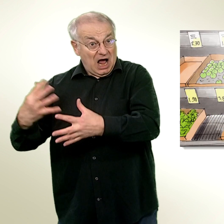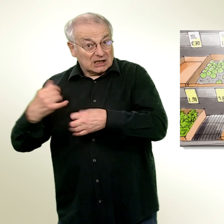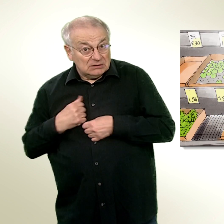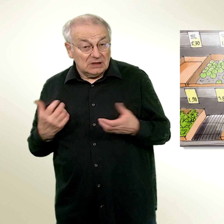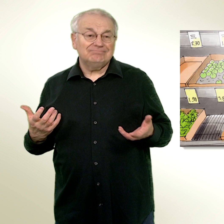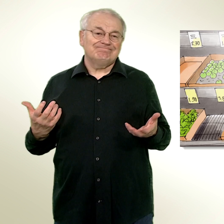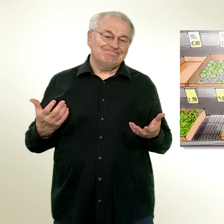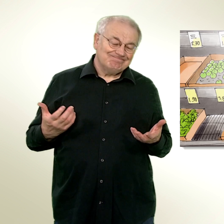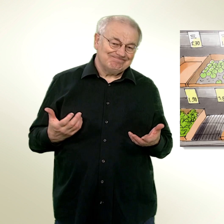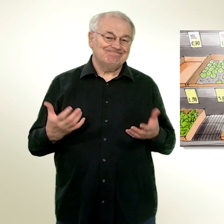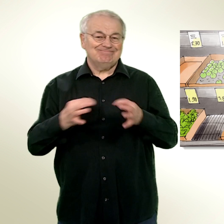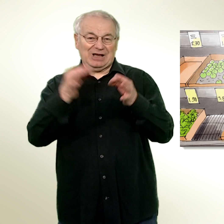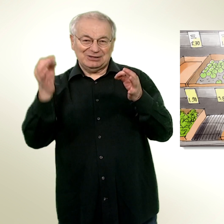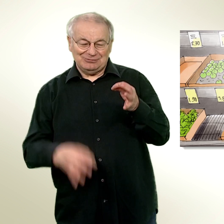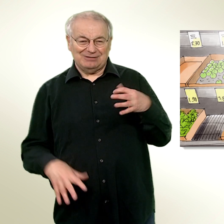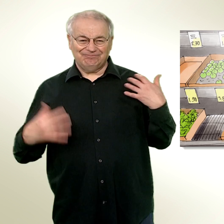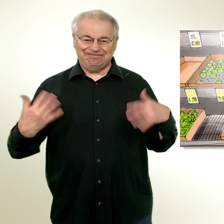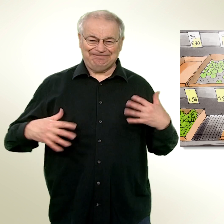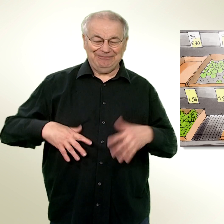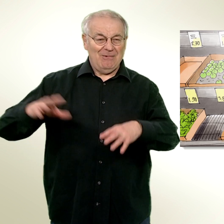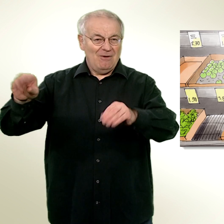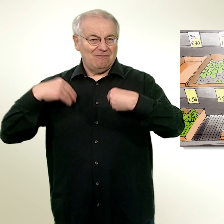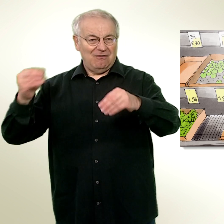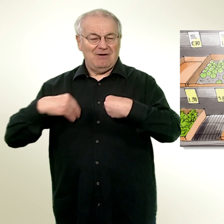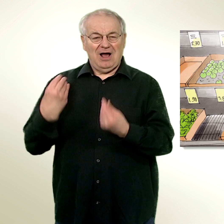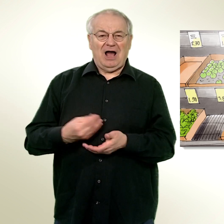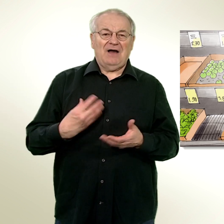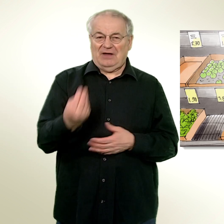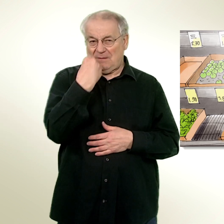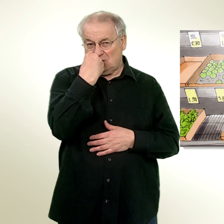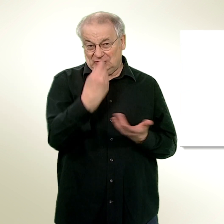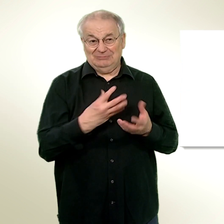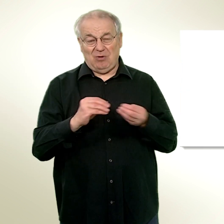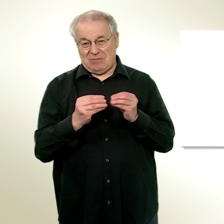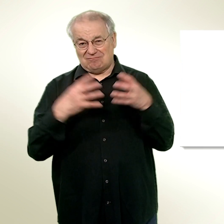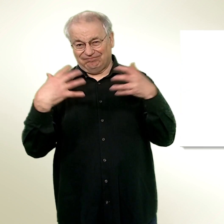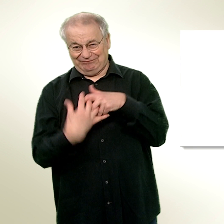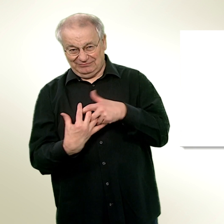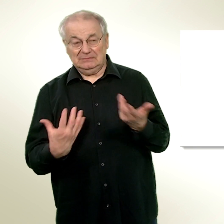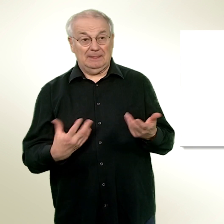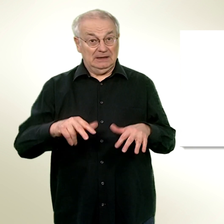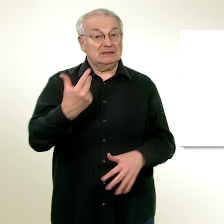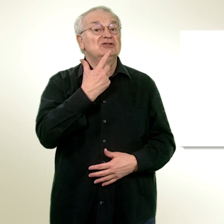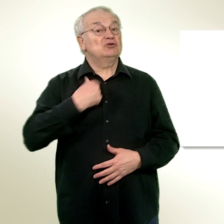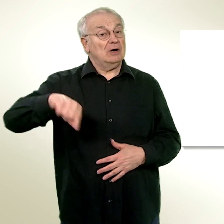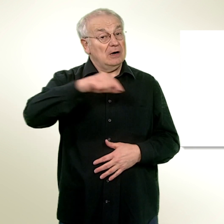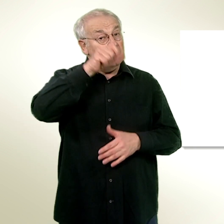acceptée, aurait de graves conséquences pour l'approvisionnement de la Suisse en denrées alimentaires. Le 13 juin, le peuple votera également